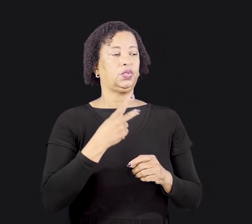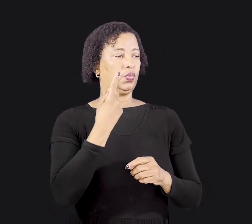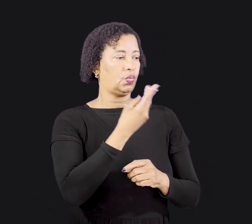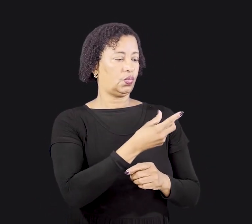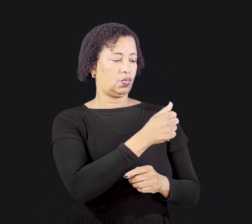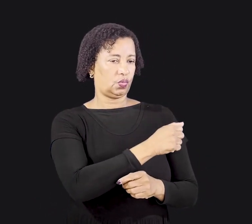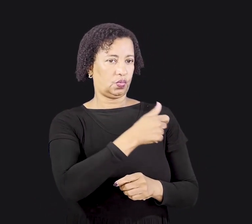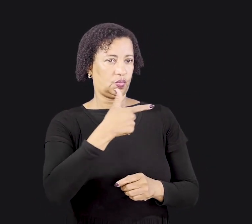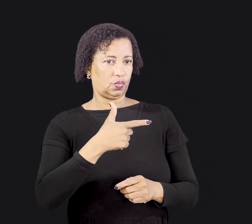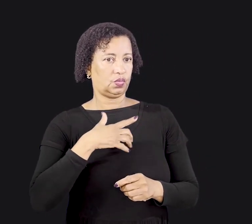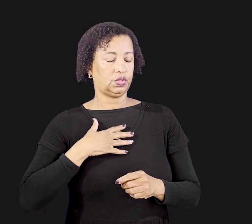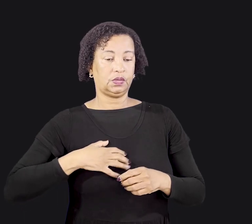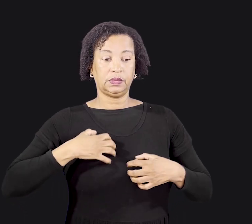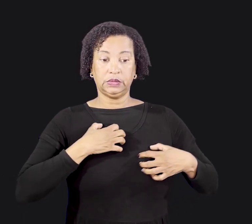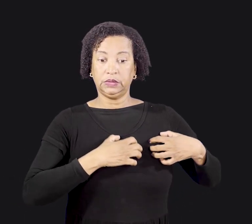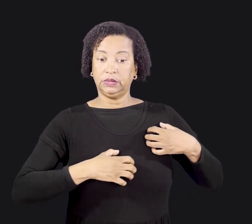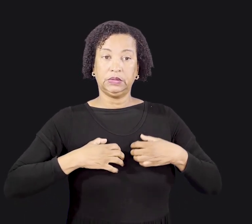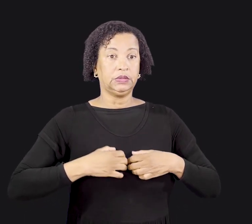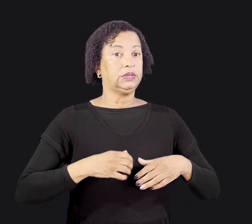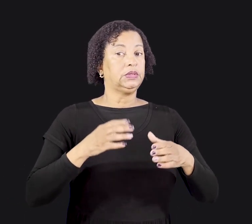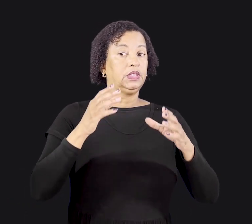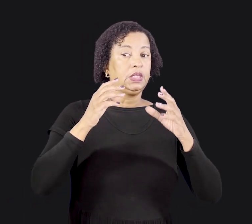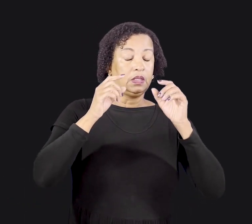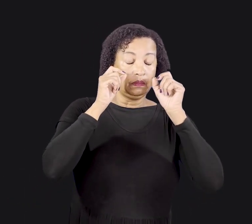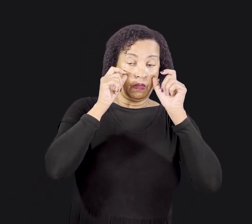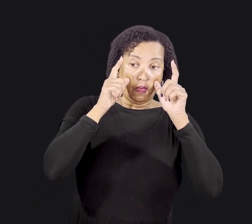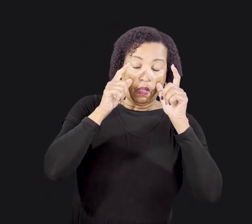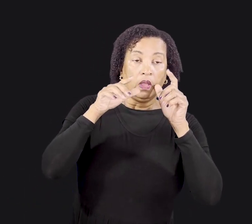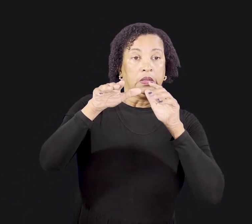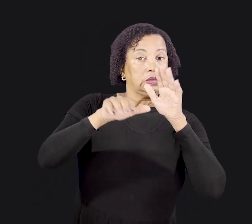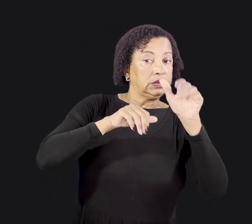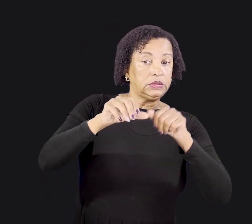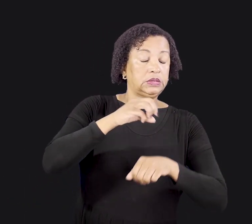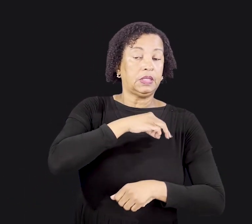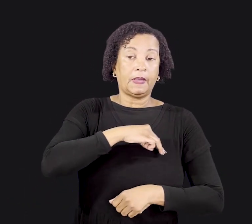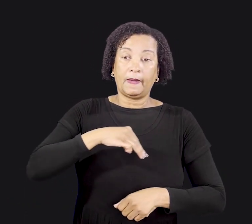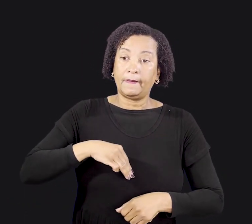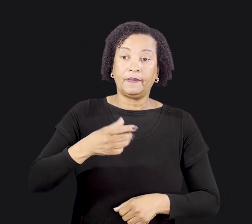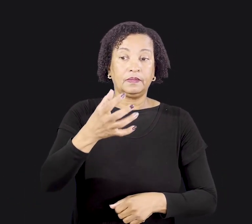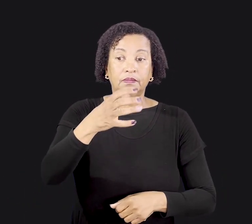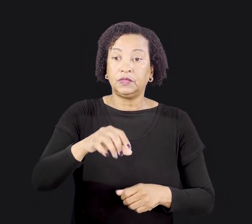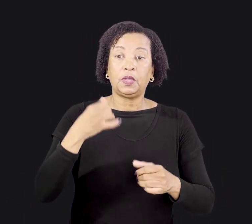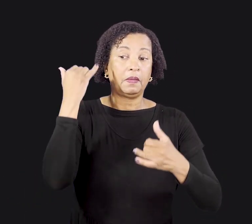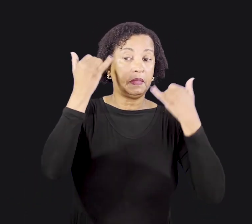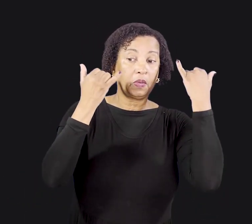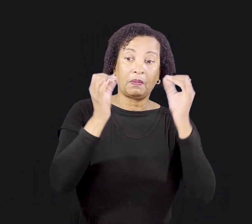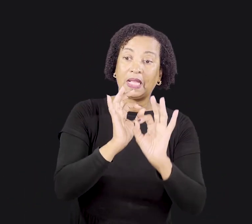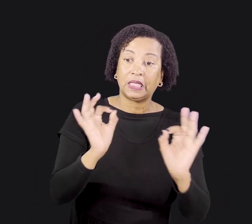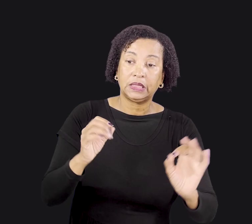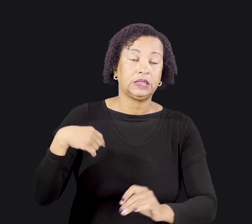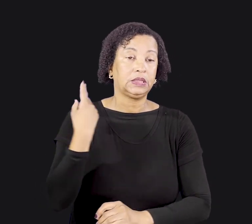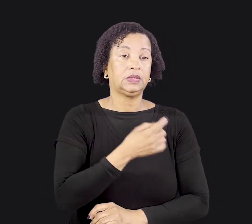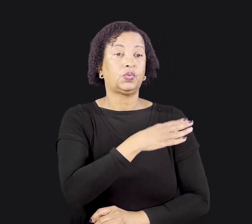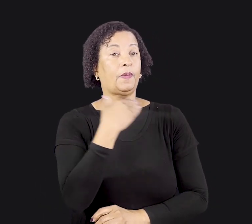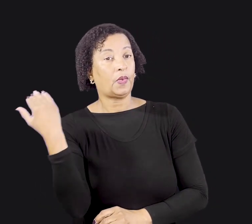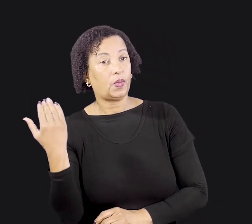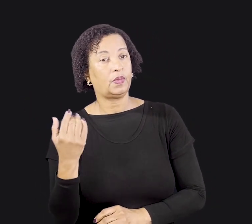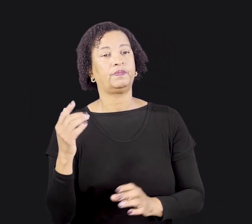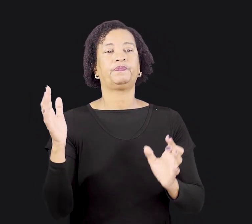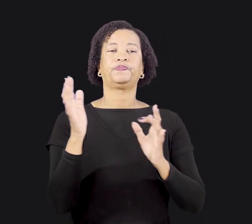apavorados, o acordaram e gritaram: Mestre, mestre, não te importas que morramos? Jesus então repreendeu o vento e